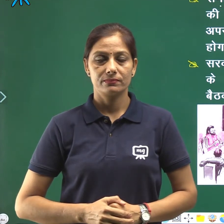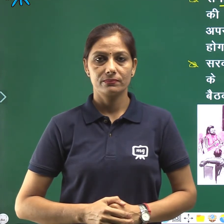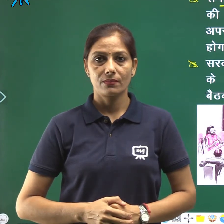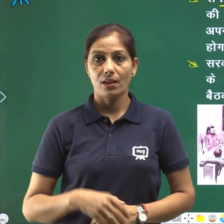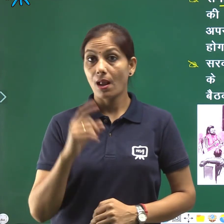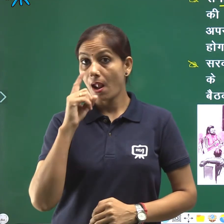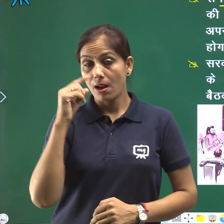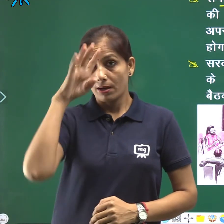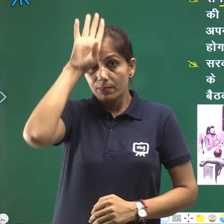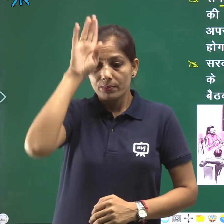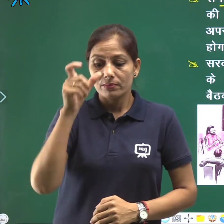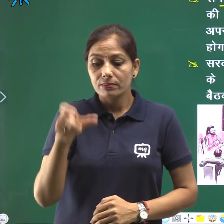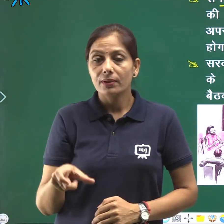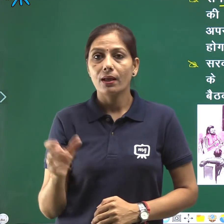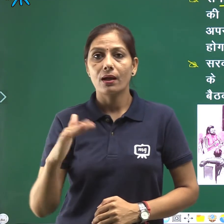रानी के आगमन पर